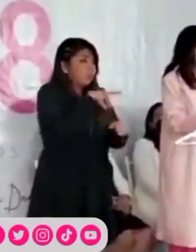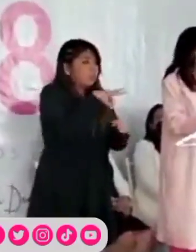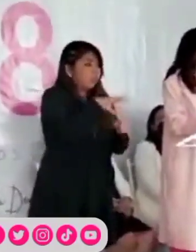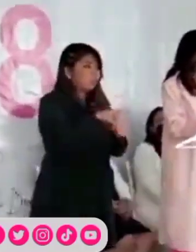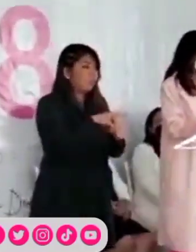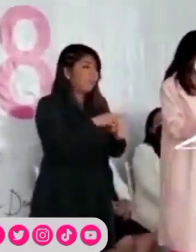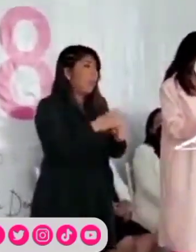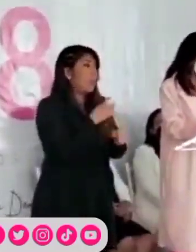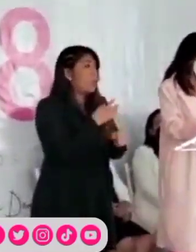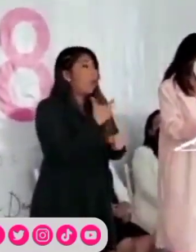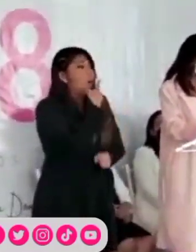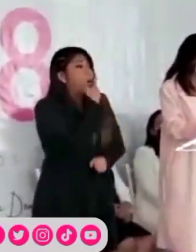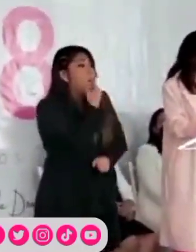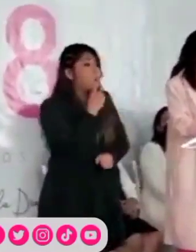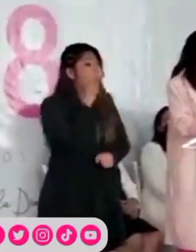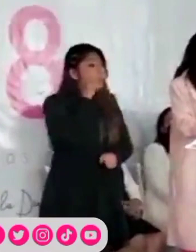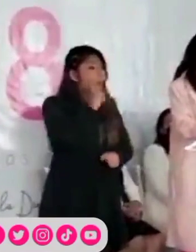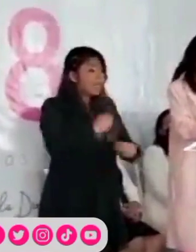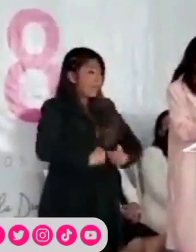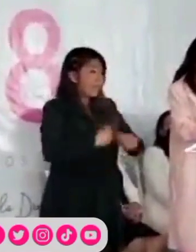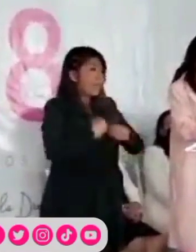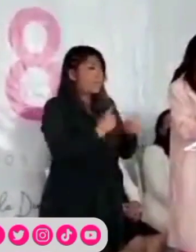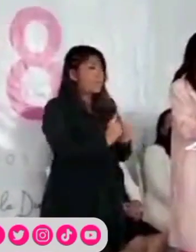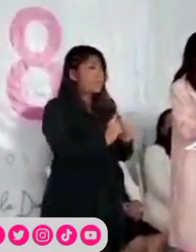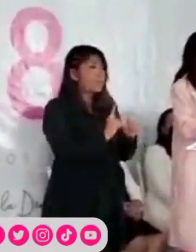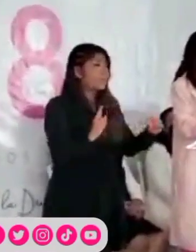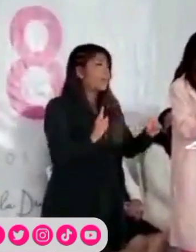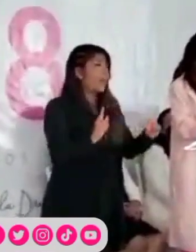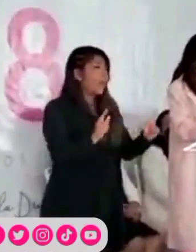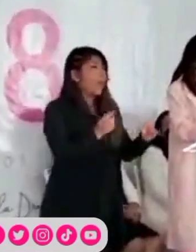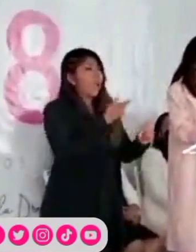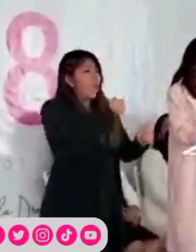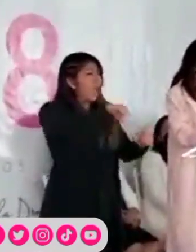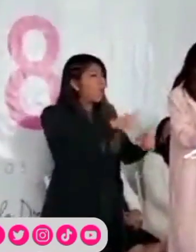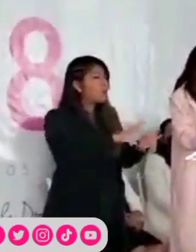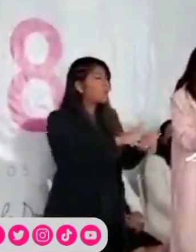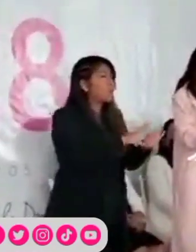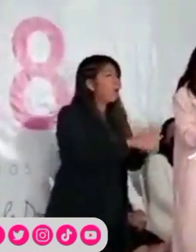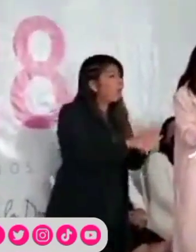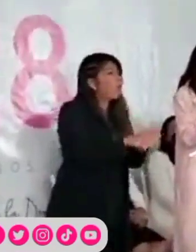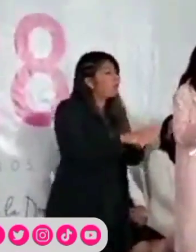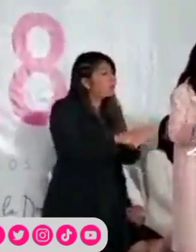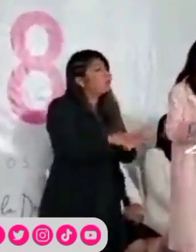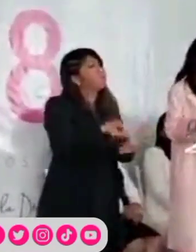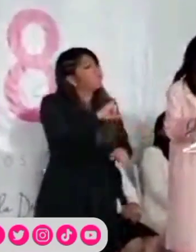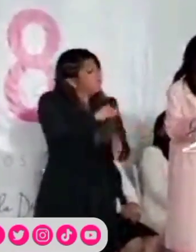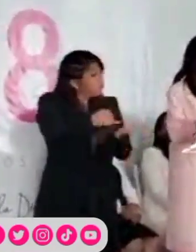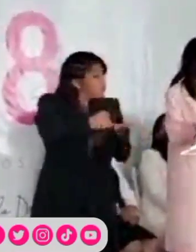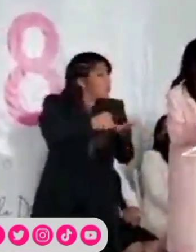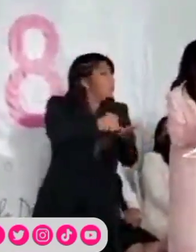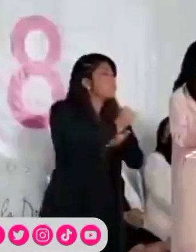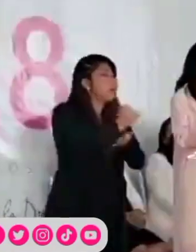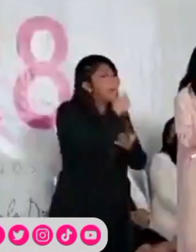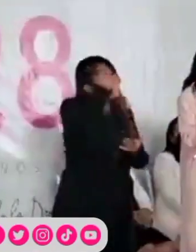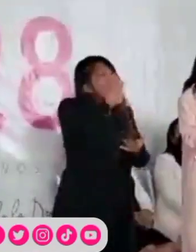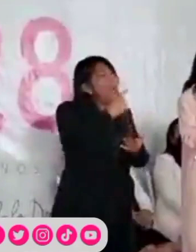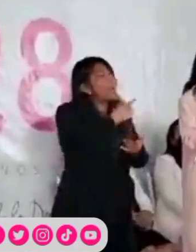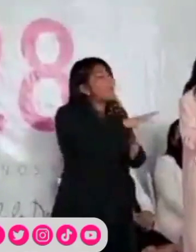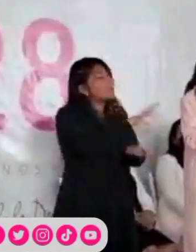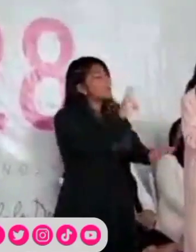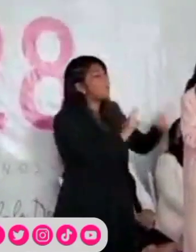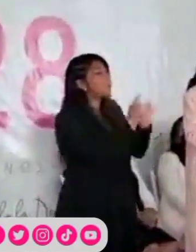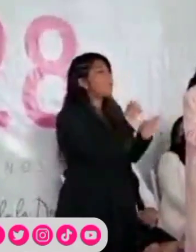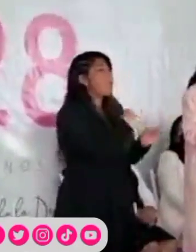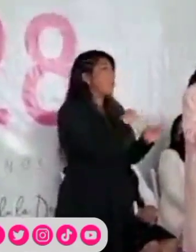Testamento, las y los tlaxcaltecas han demostrado su capacidad para inferir su estructura política cuando considera que